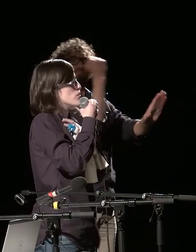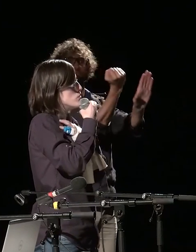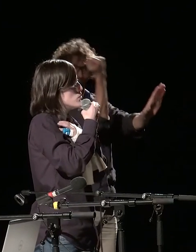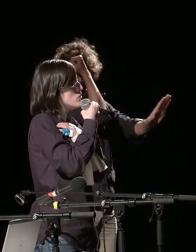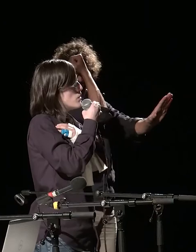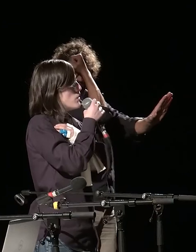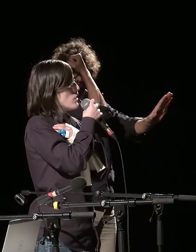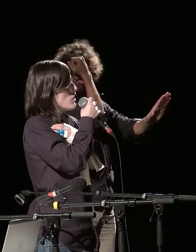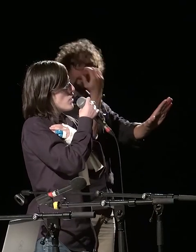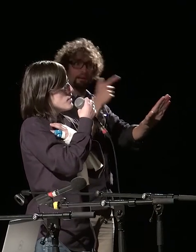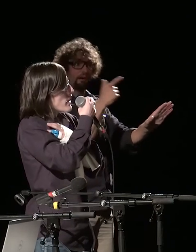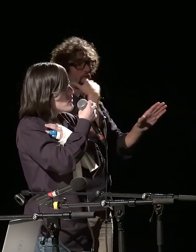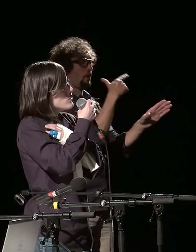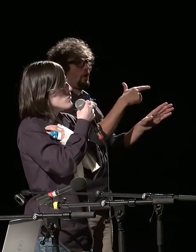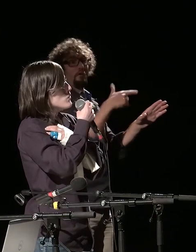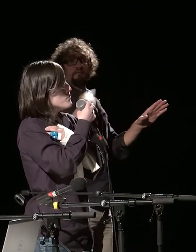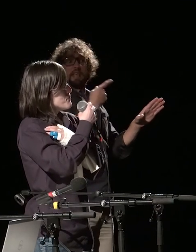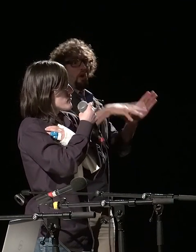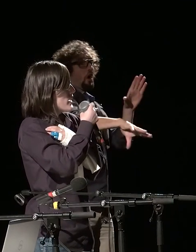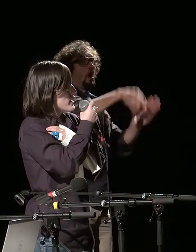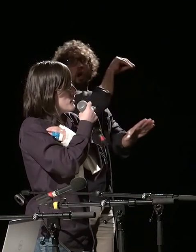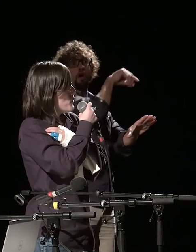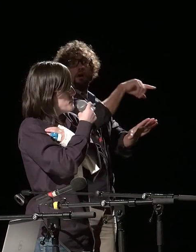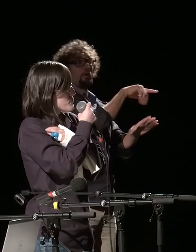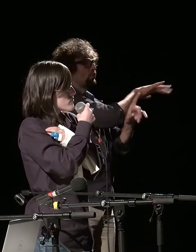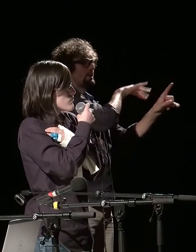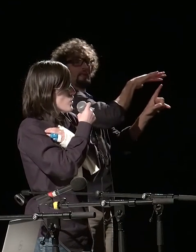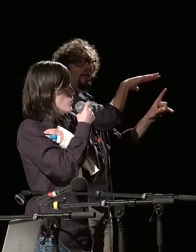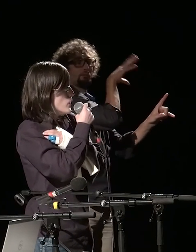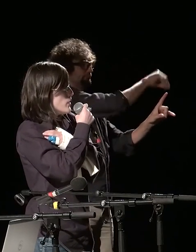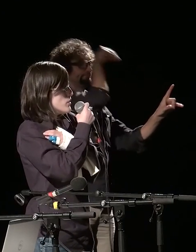par le en les marquant indélébilement